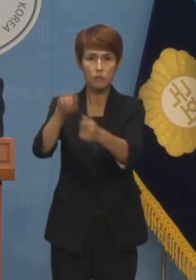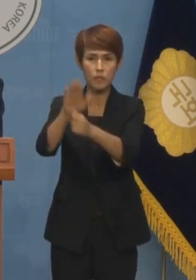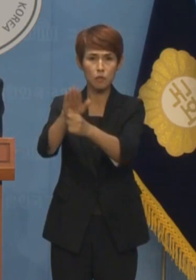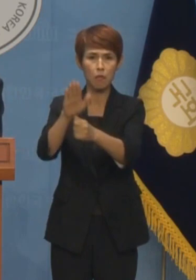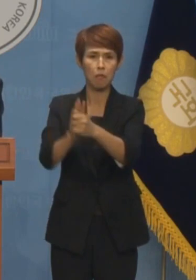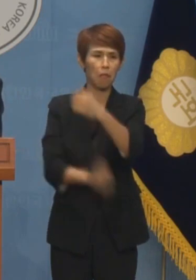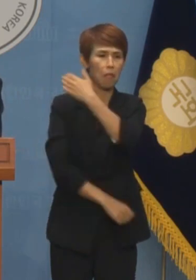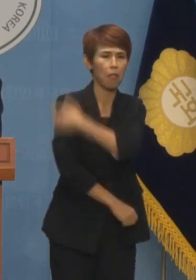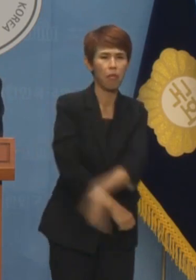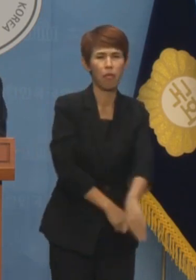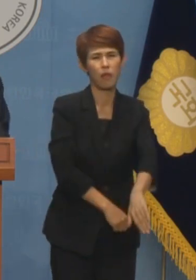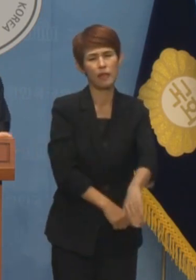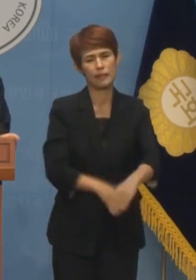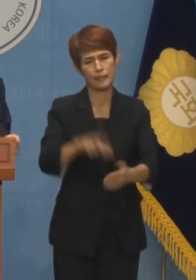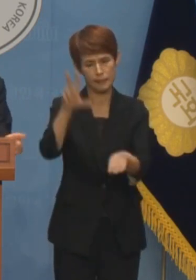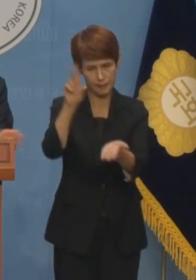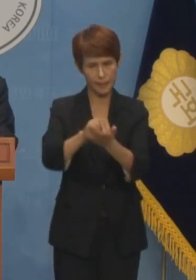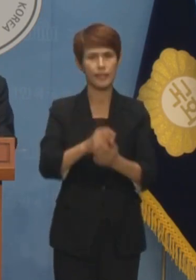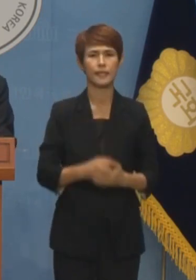뒷전이었습니다.